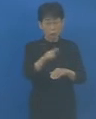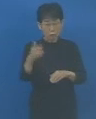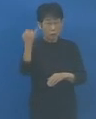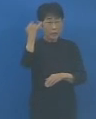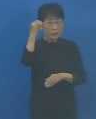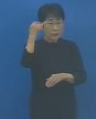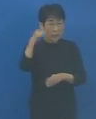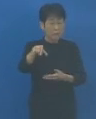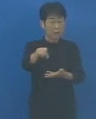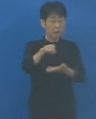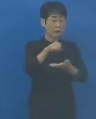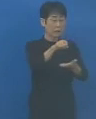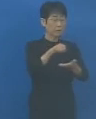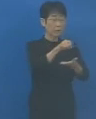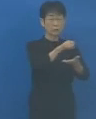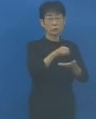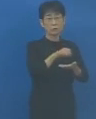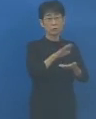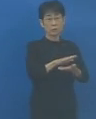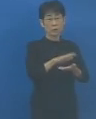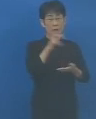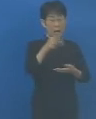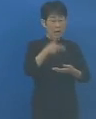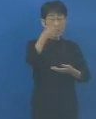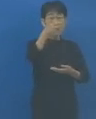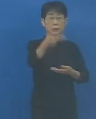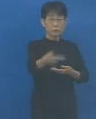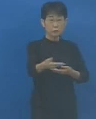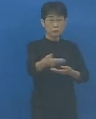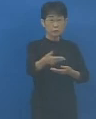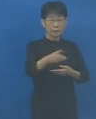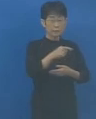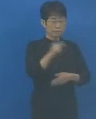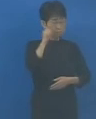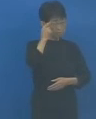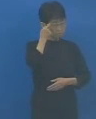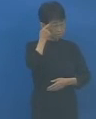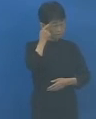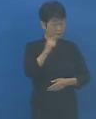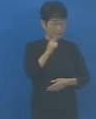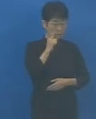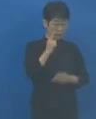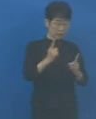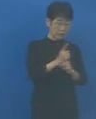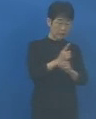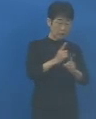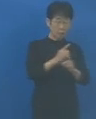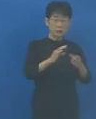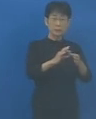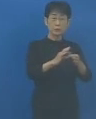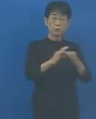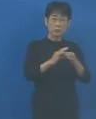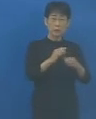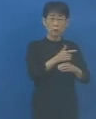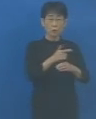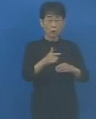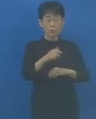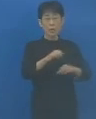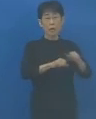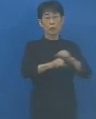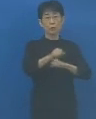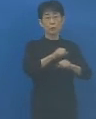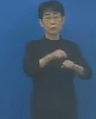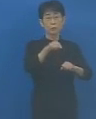ました。来週ですね慎重なこういう見直しについての取り組みをや